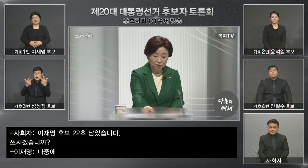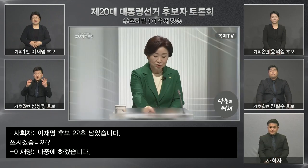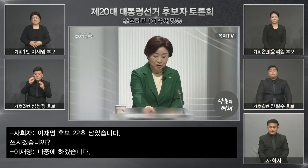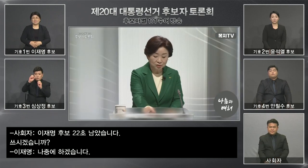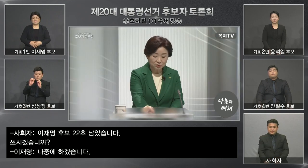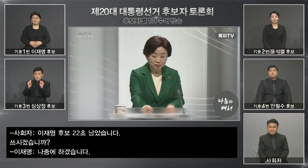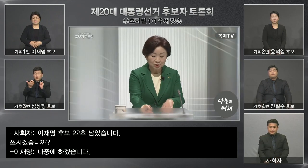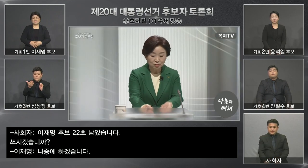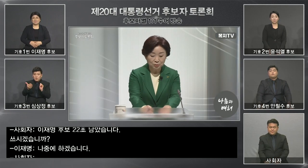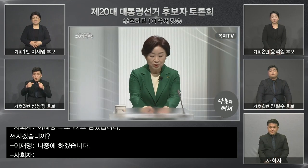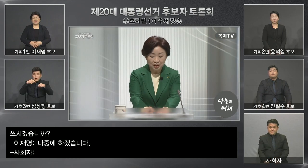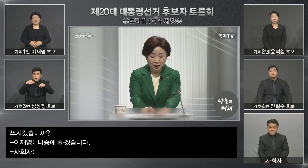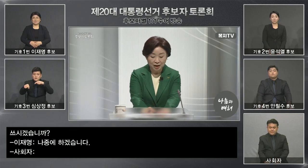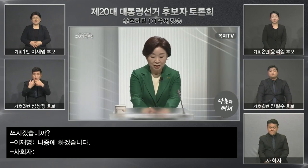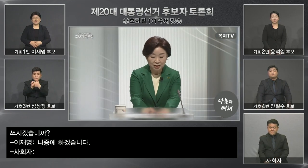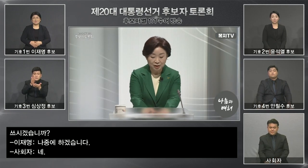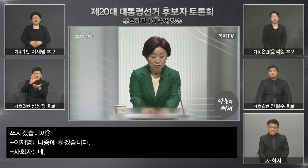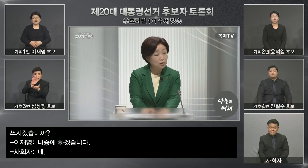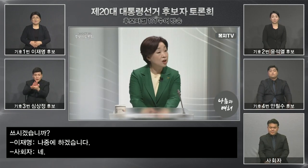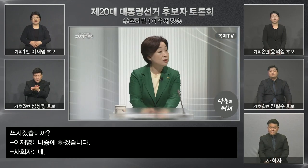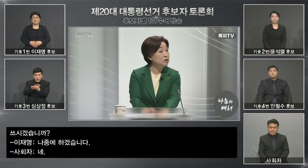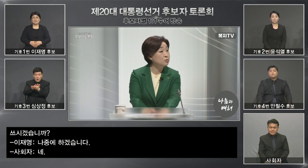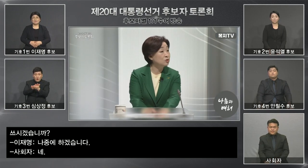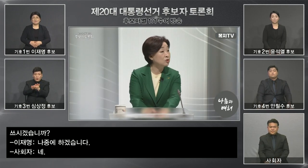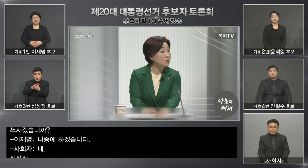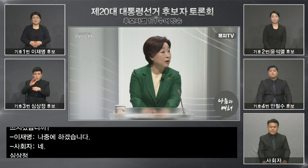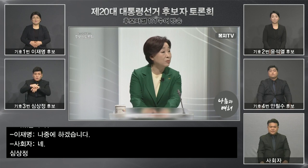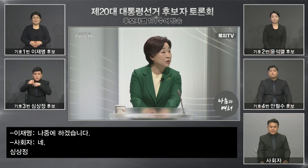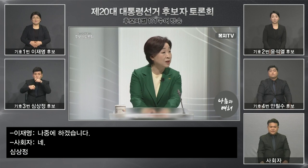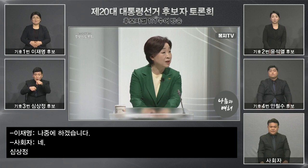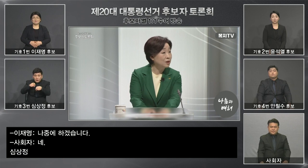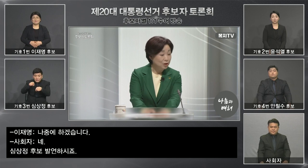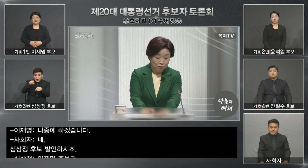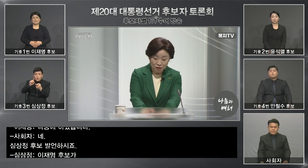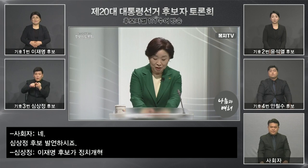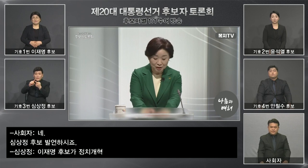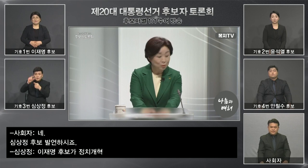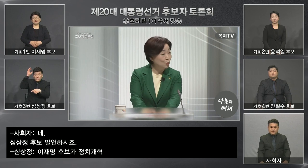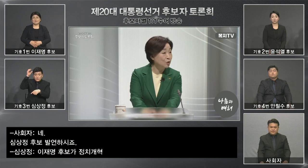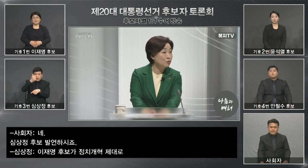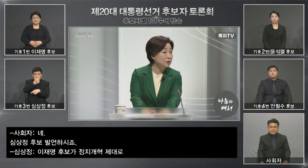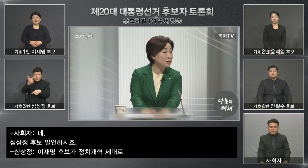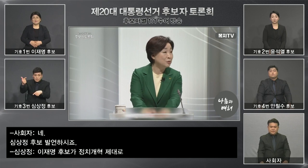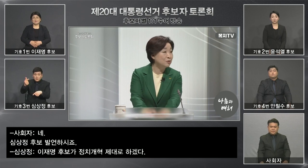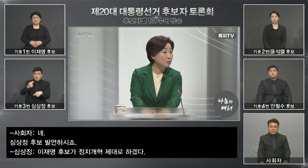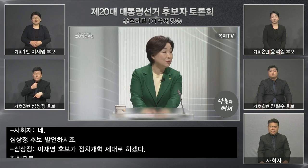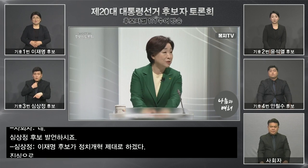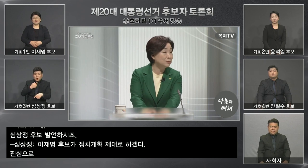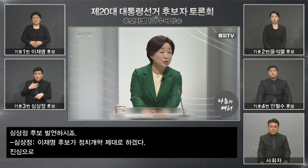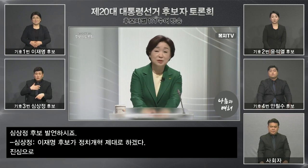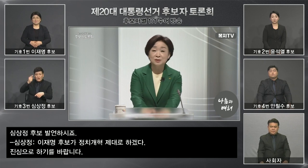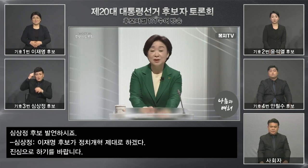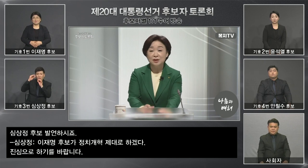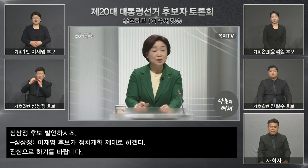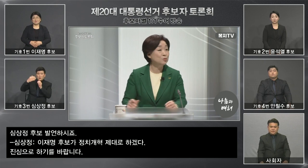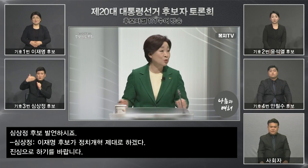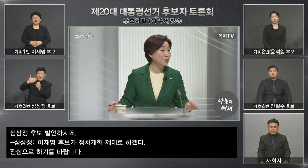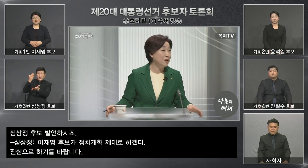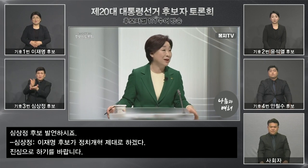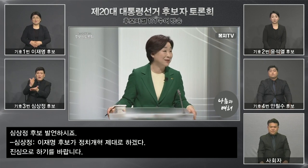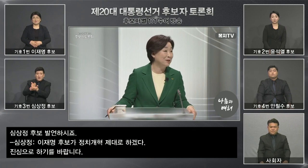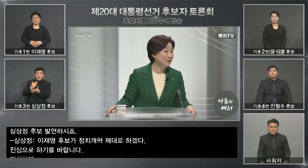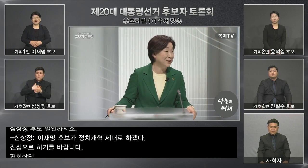정치개혁 제대로 이번에 하겠다. 저 진심으로 그러길 바랍니다. 저희한테 동의 구하실 필요는 없어요. 왜냐하면 저희는